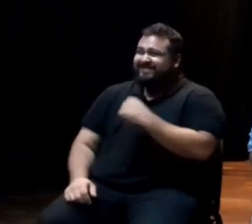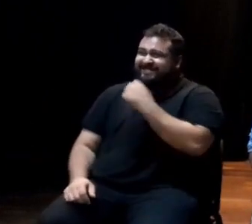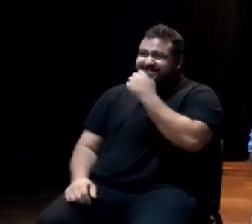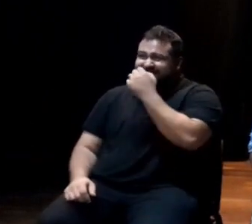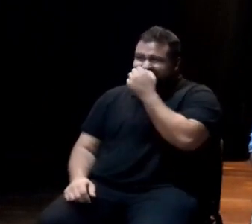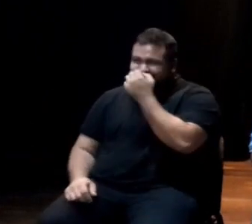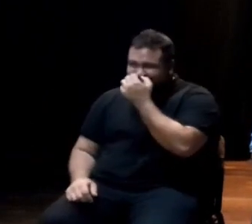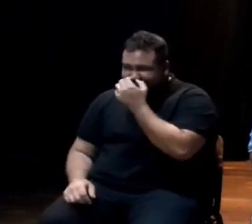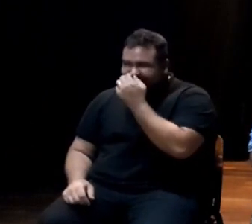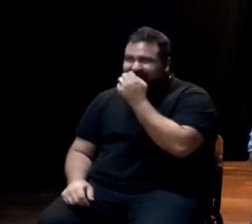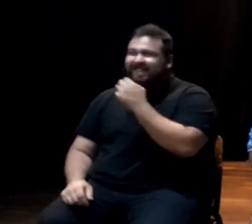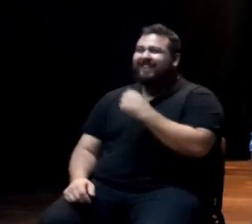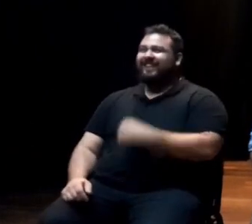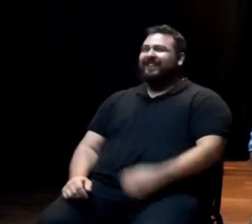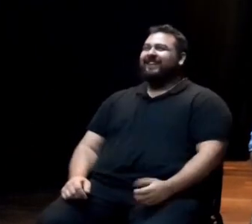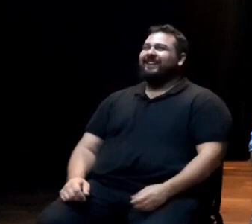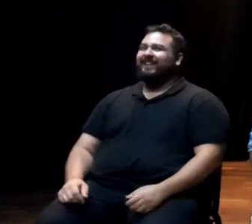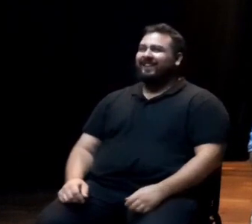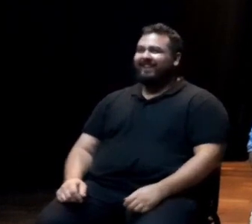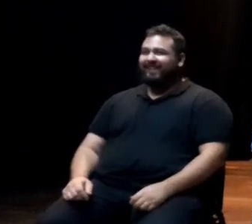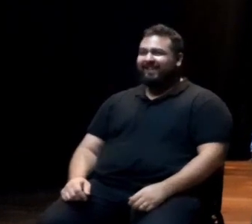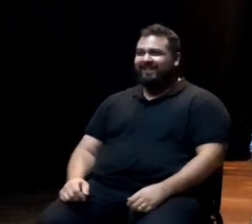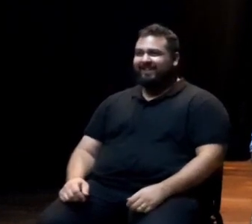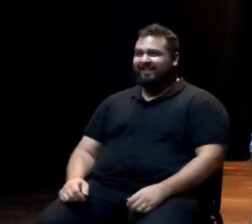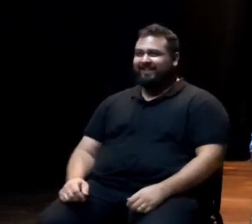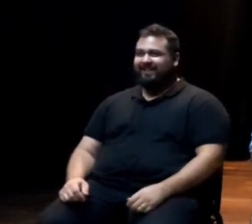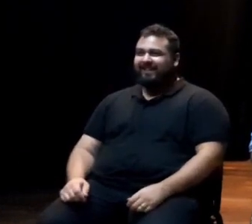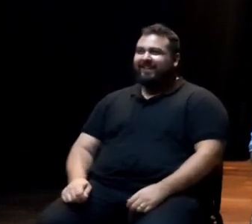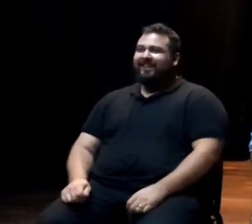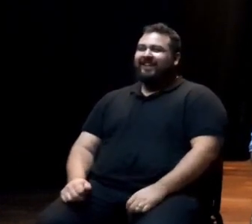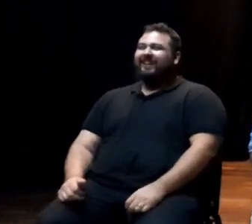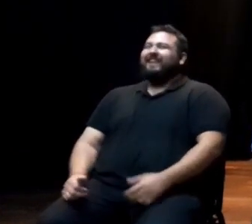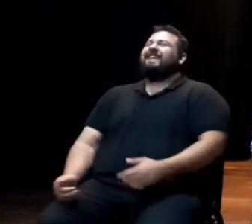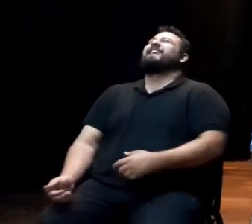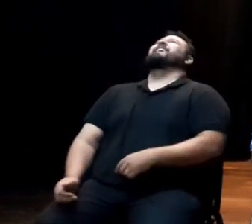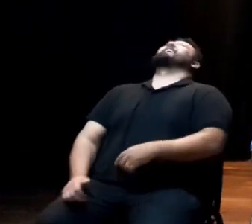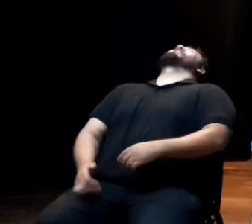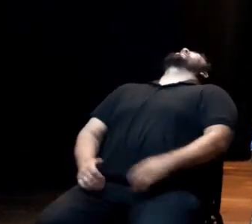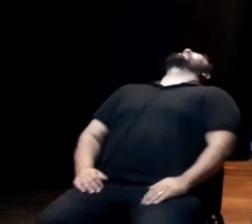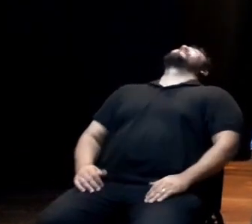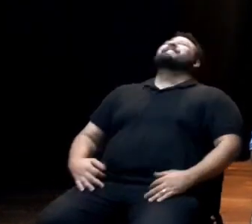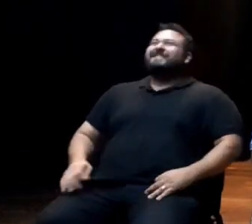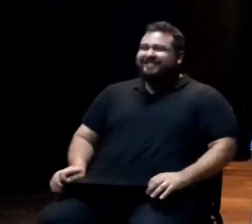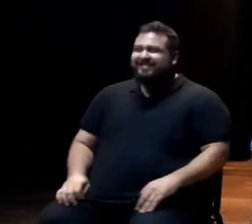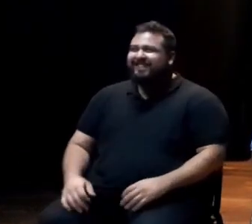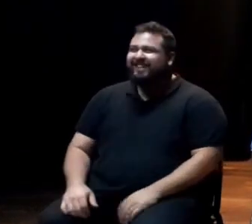Professora. Não presta atenção em mim, né? Como eu vou falar Libras. Olha pra ele,